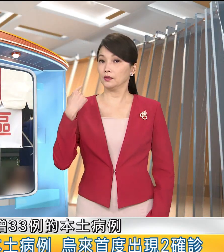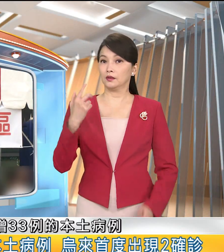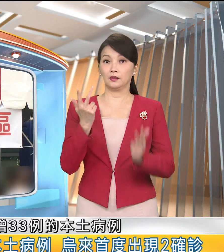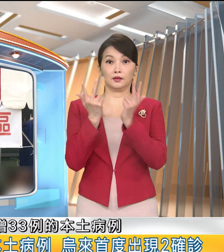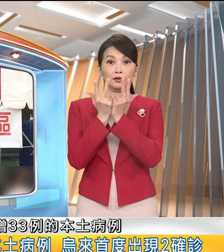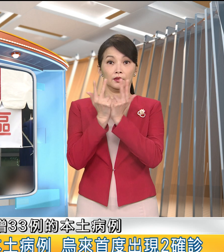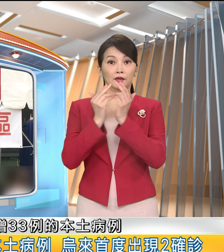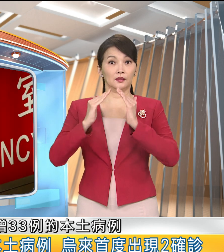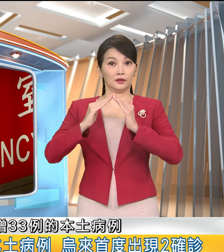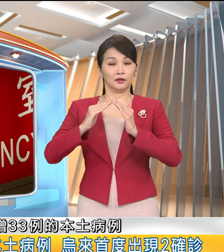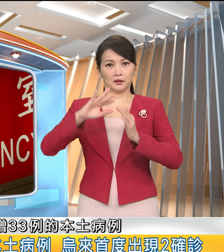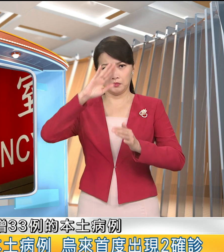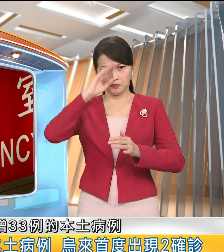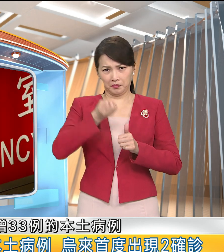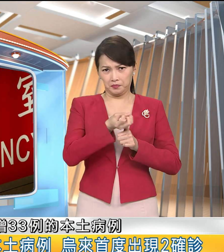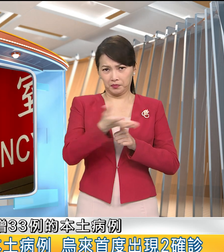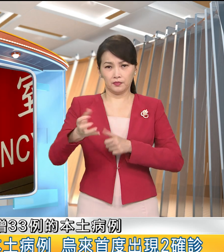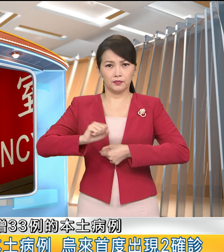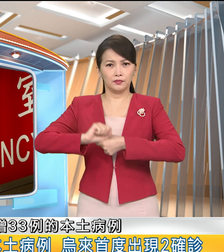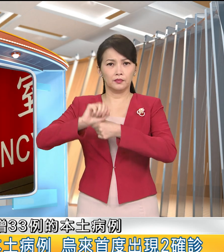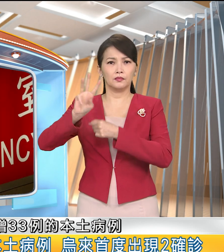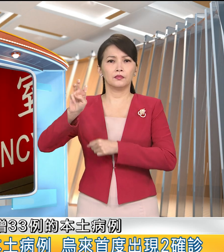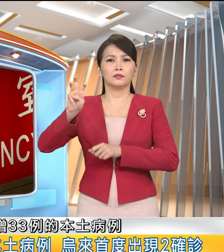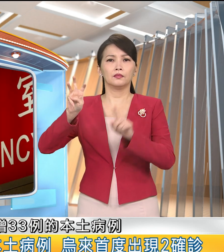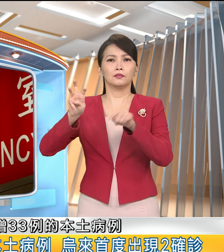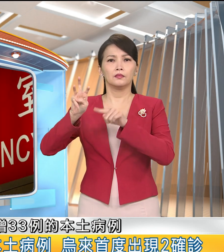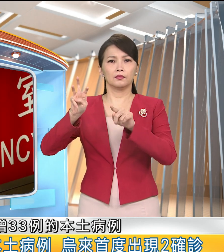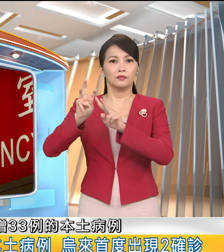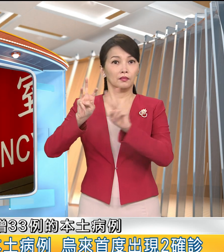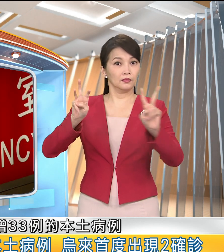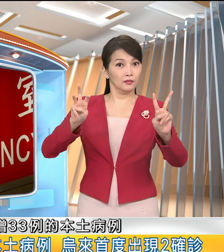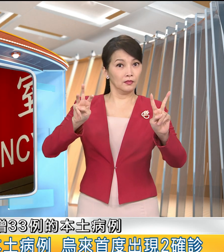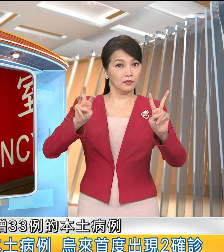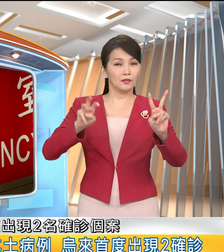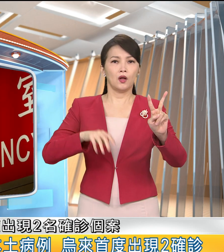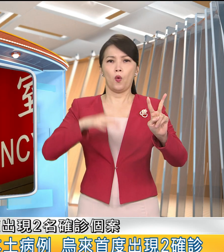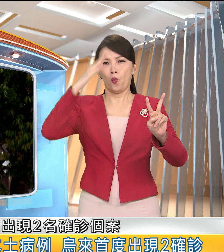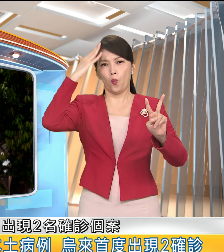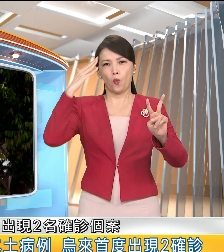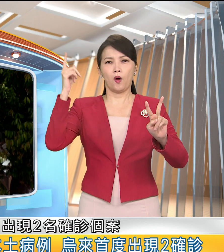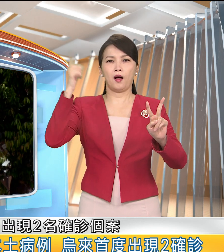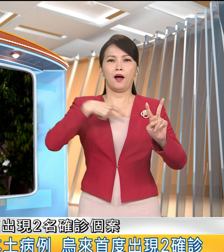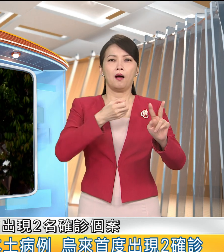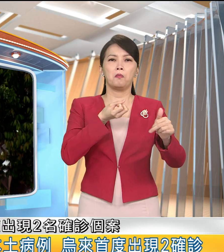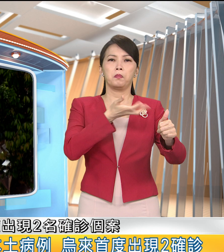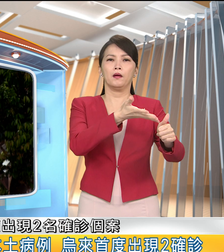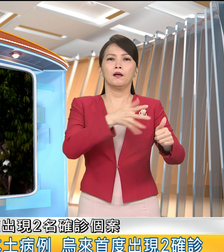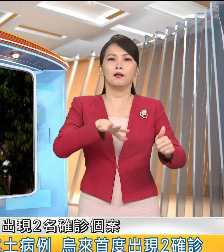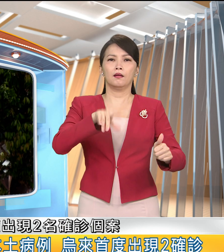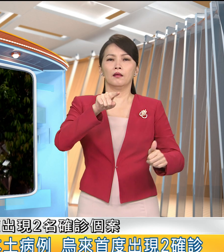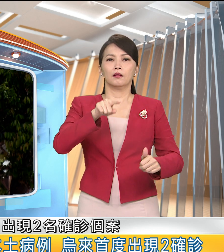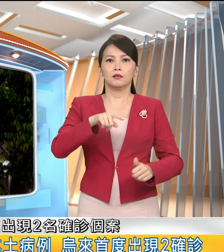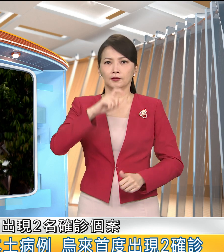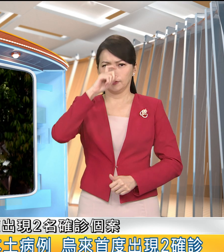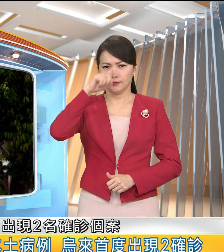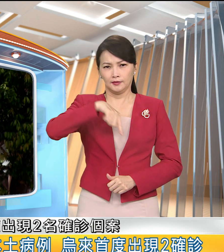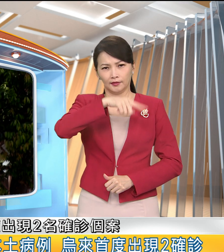新北市昨天新增了33例的本土病例，而其中乌来首度出现2名确诊个